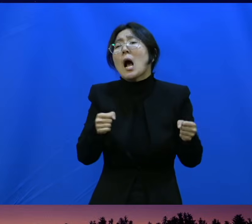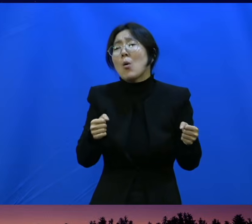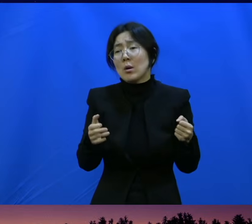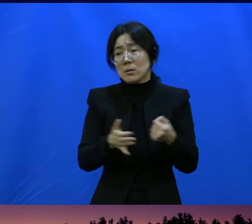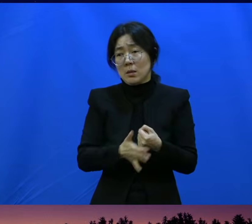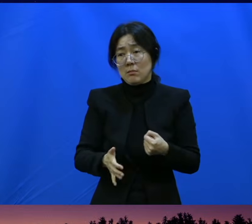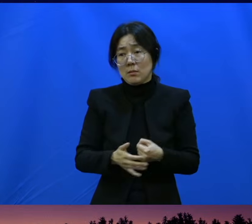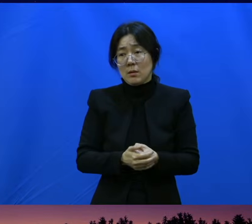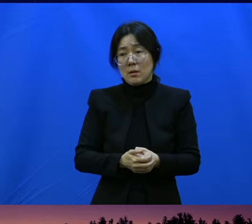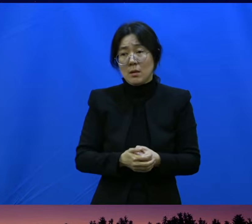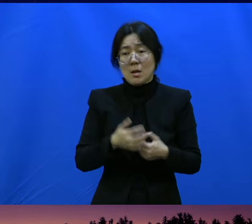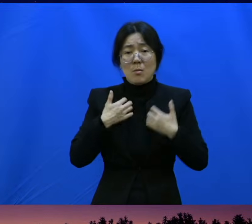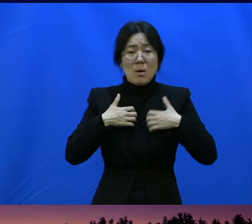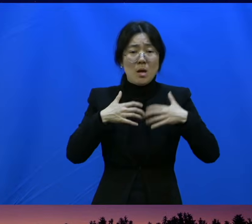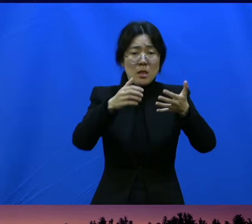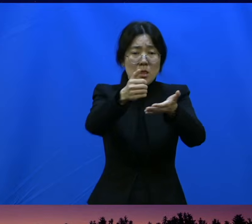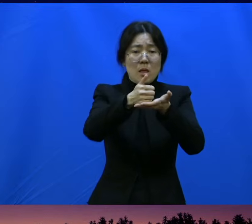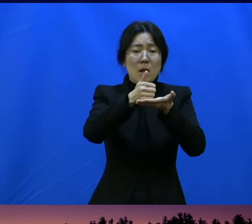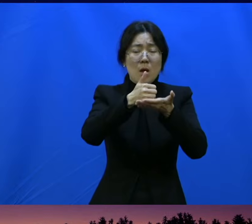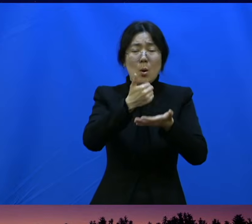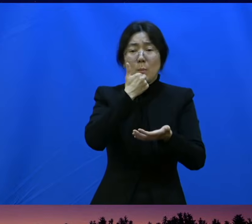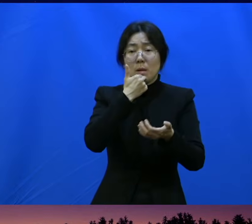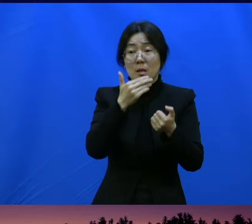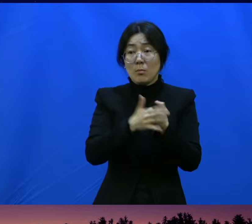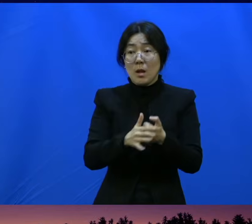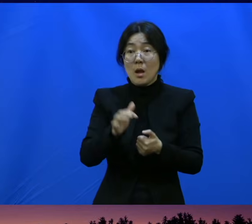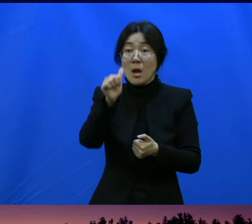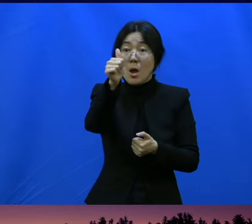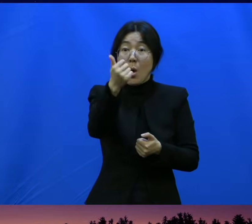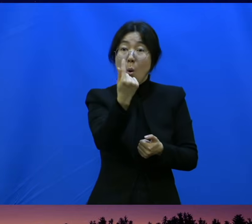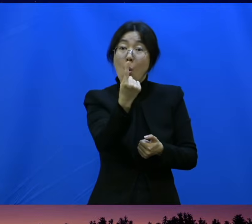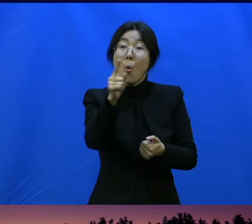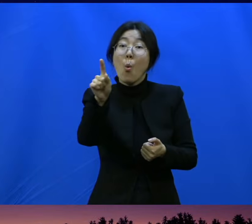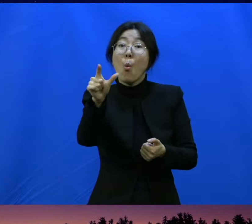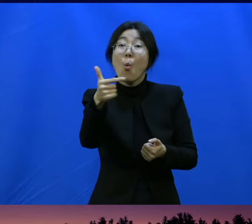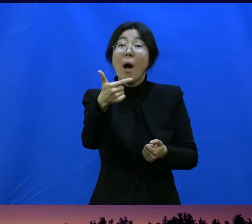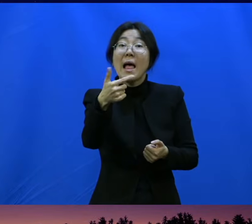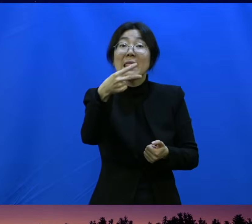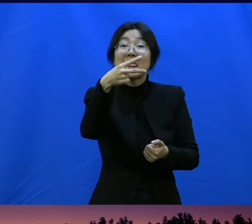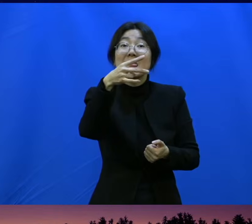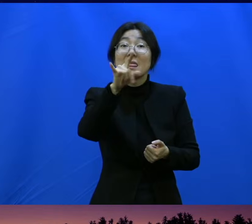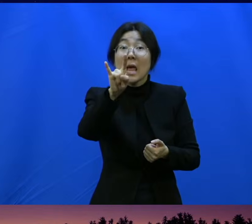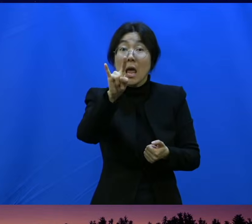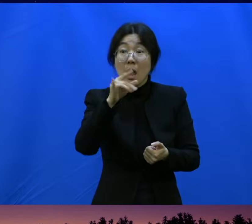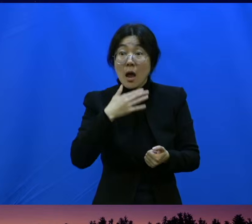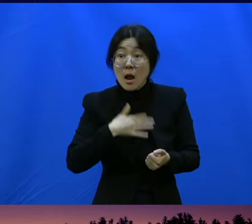여러분, 참 요즘은 여러분 우리 환대 문화가 너무 사라진 것 같아요. 환대해 주는 거.